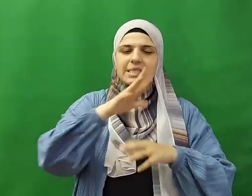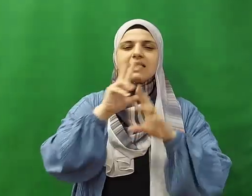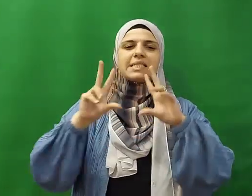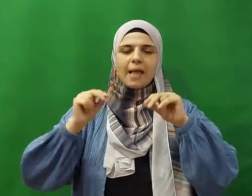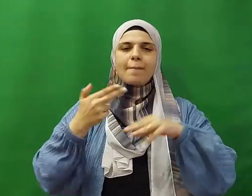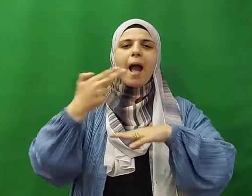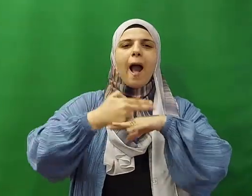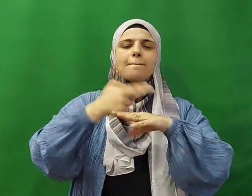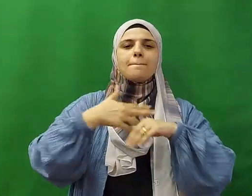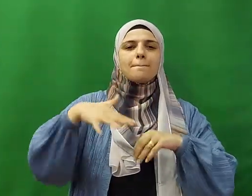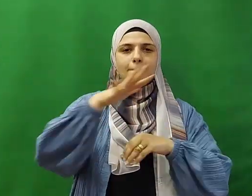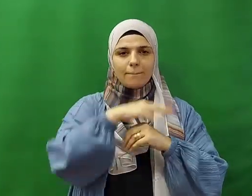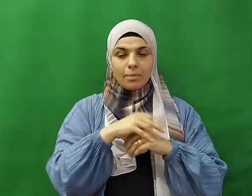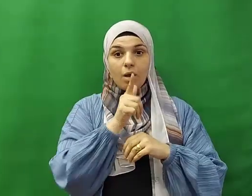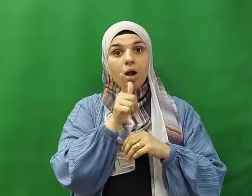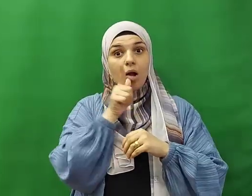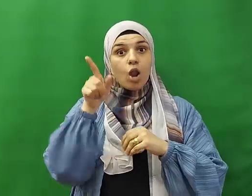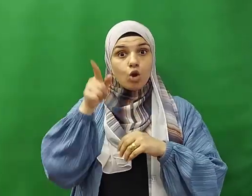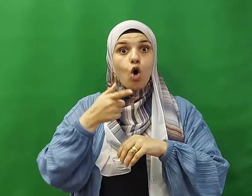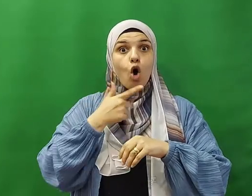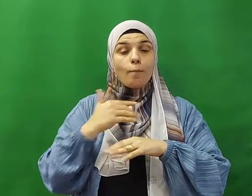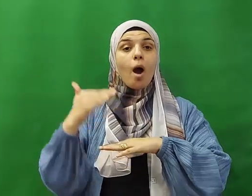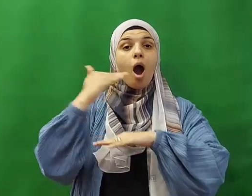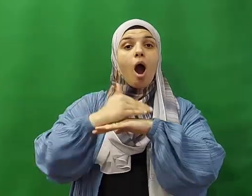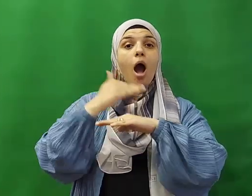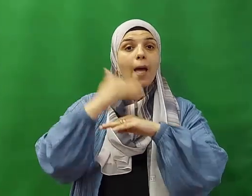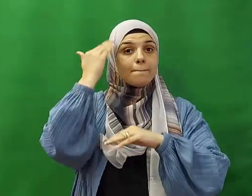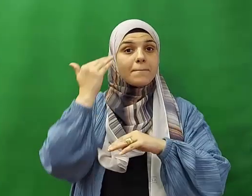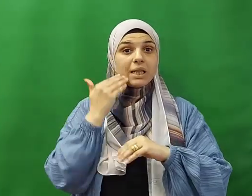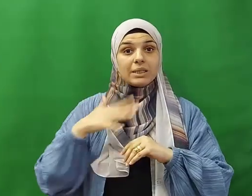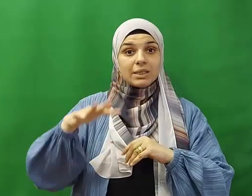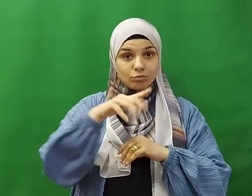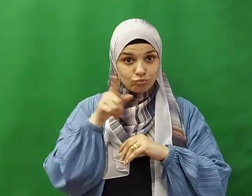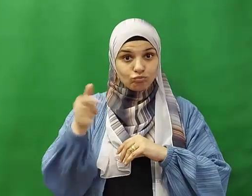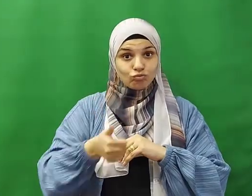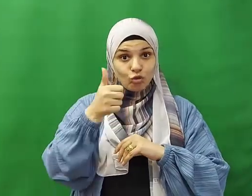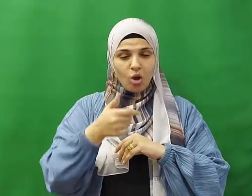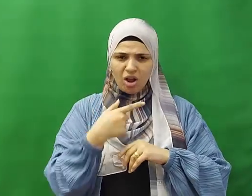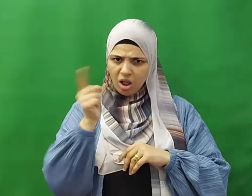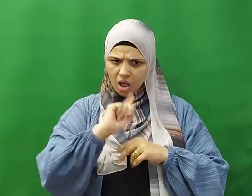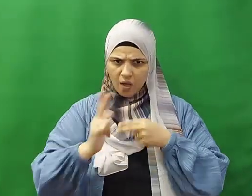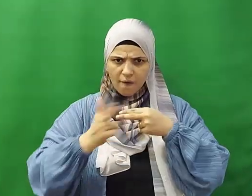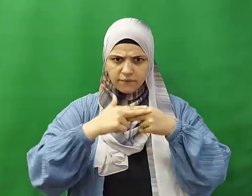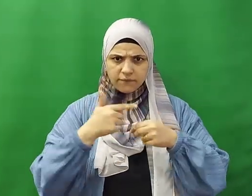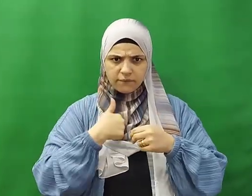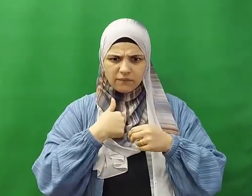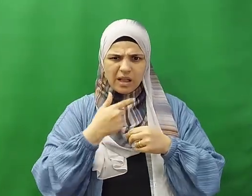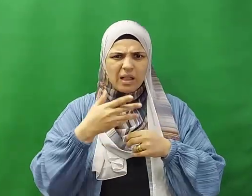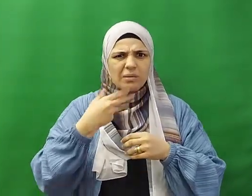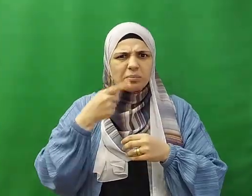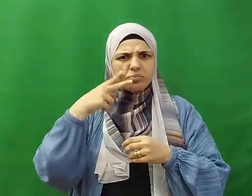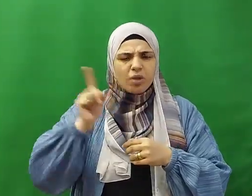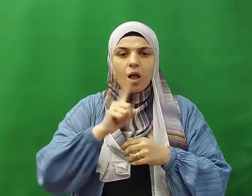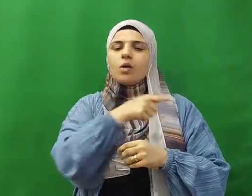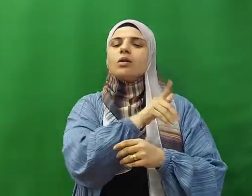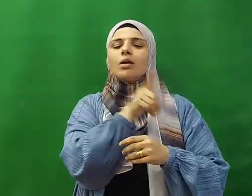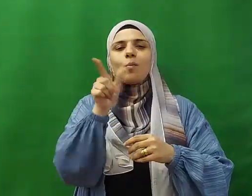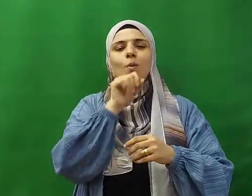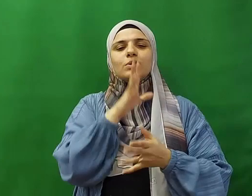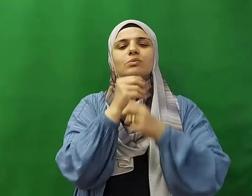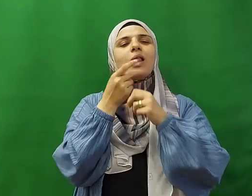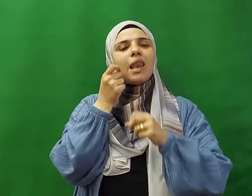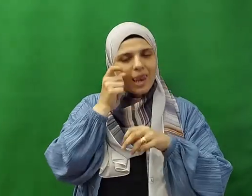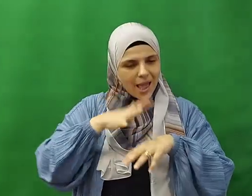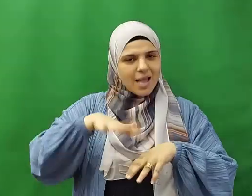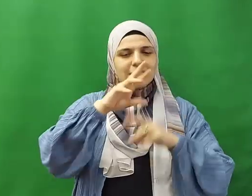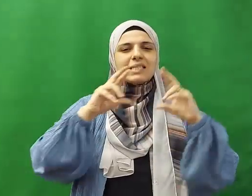الناس يحبونه لعماتهم. قال: أفتحبه لخالتك؟ قال: لا والله، جعلني الله فداءك. قال: